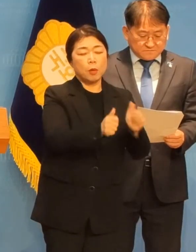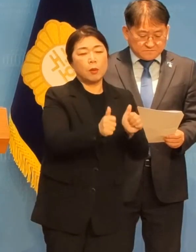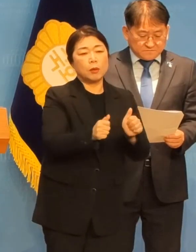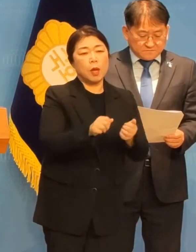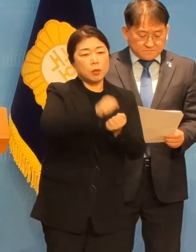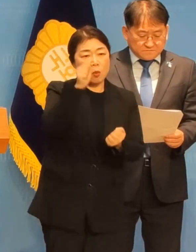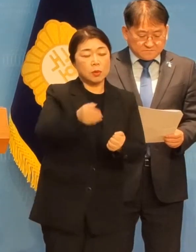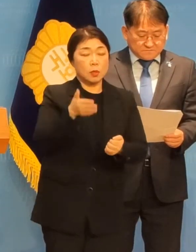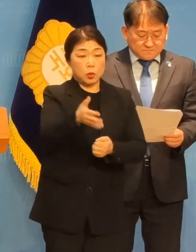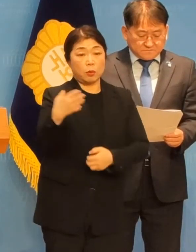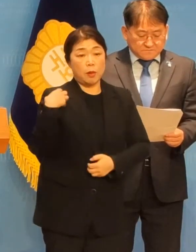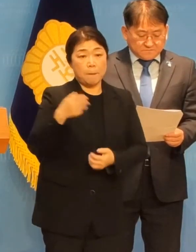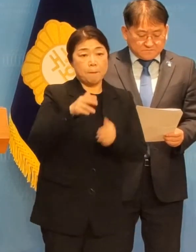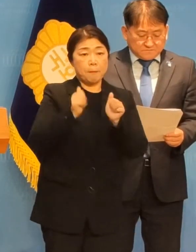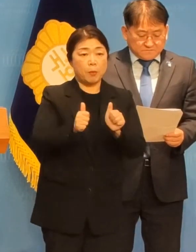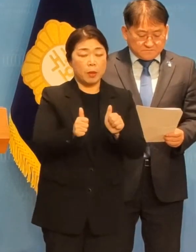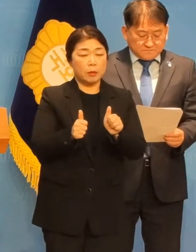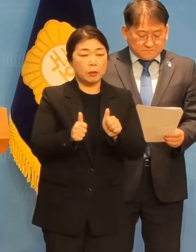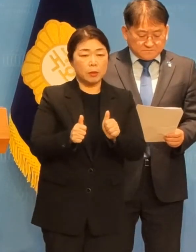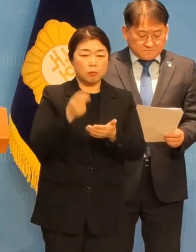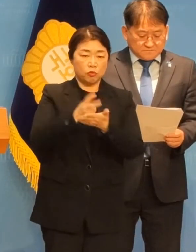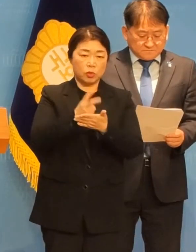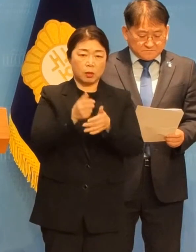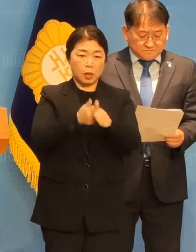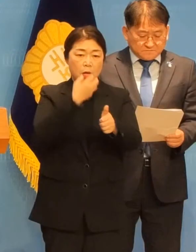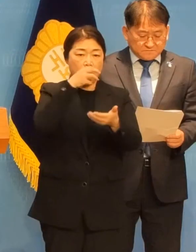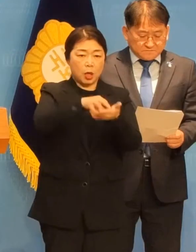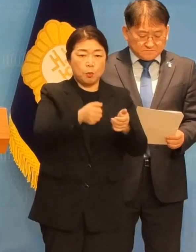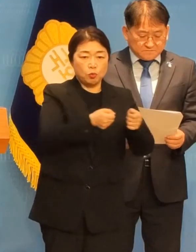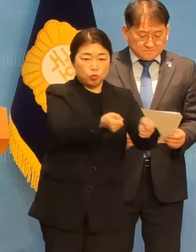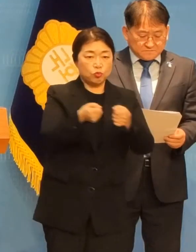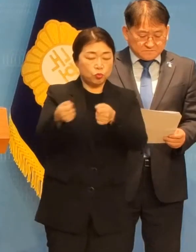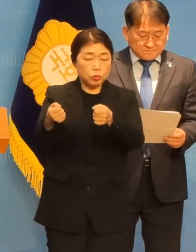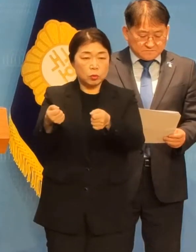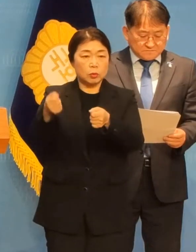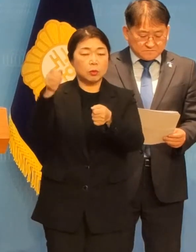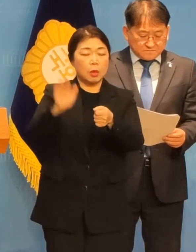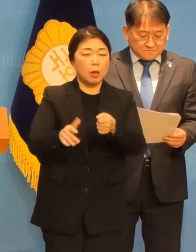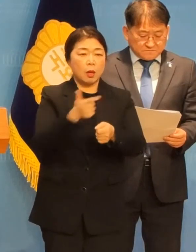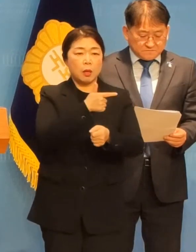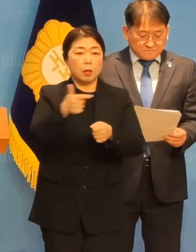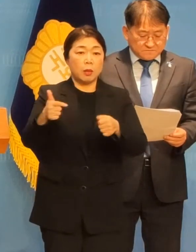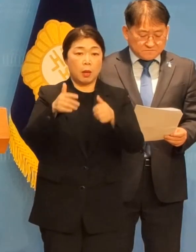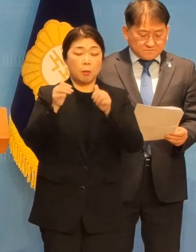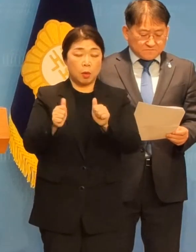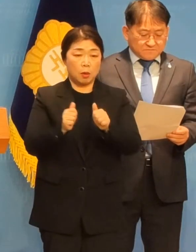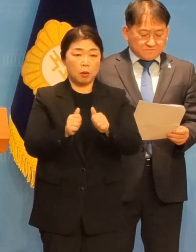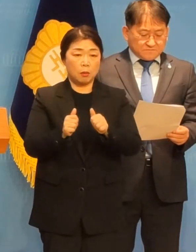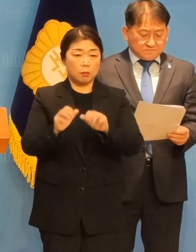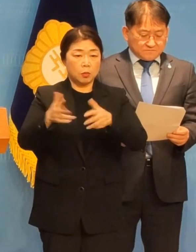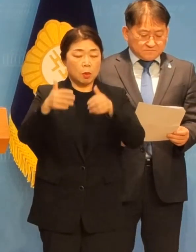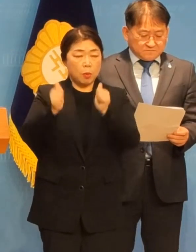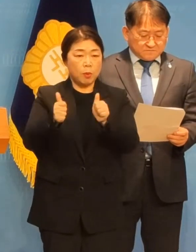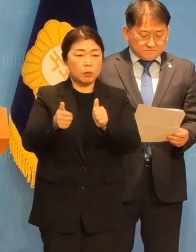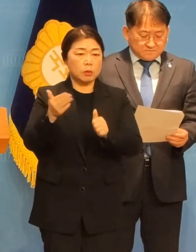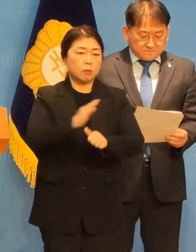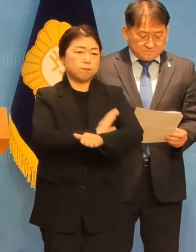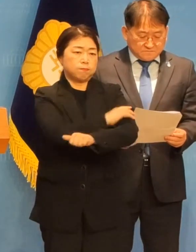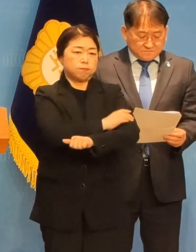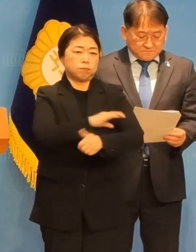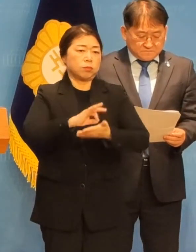전담 법관을 대법원 규칙에 따라 임명하게 됩니다. 그러나 대법원장이 제왕적 권리를 휘두르게 해서는 안